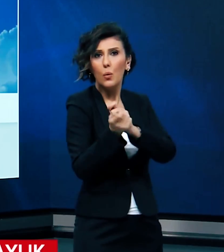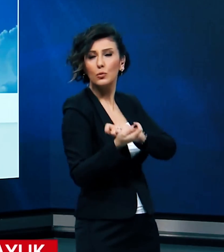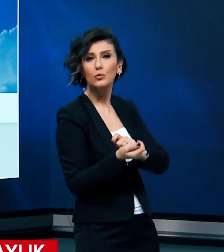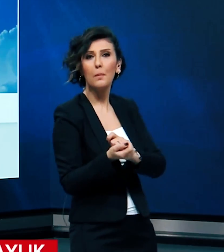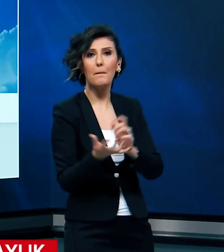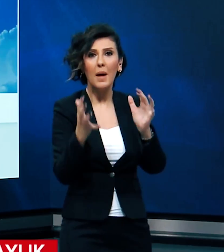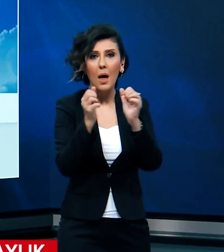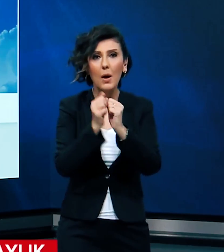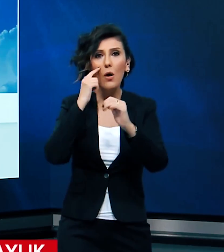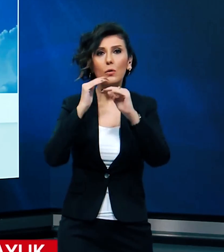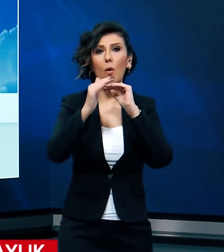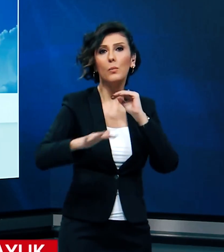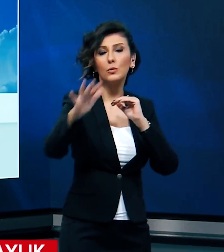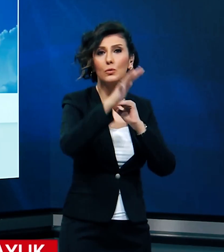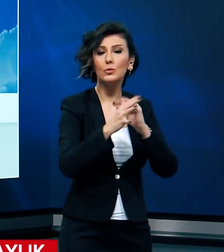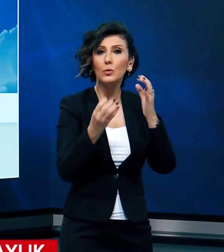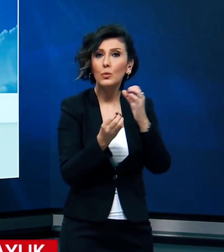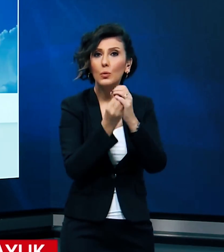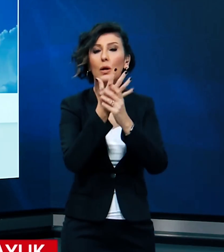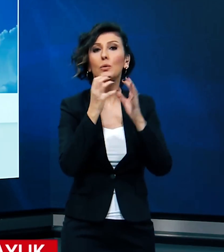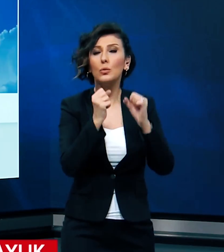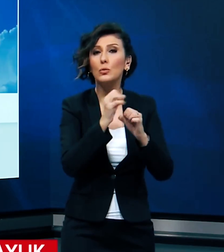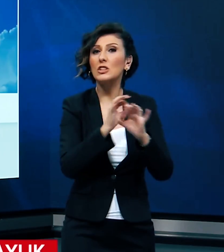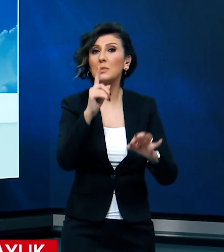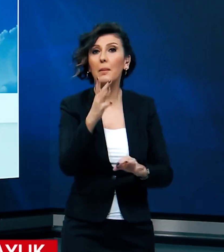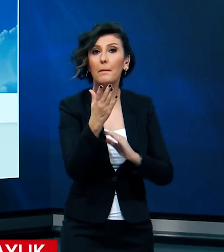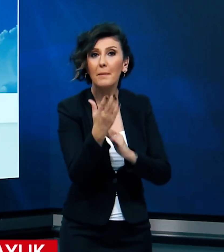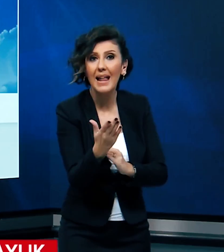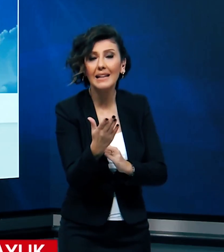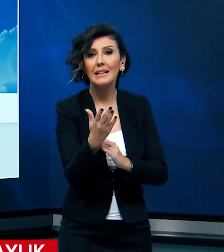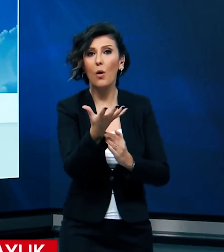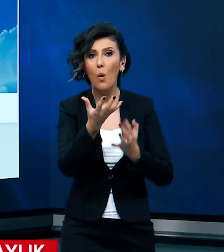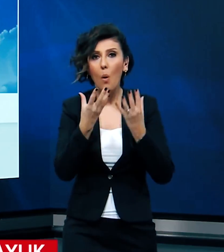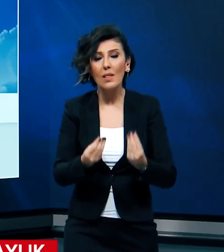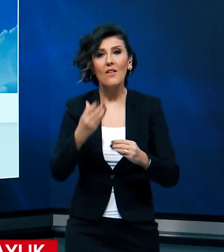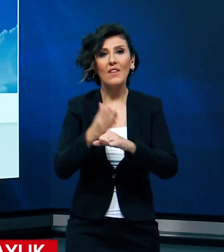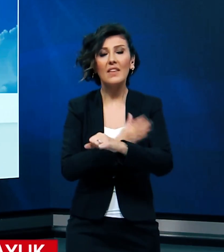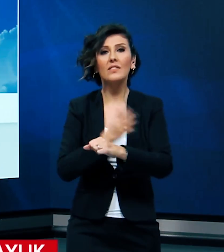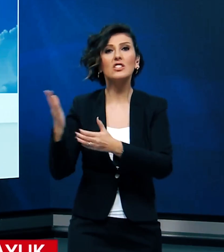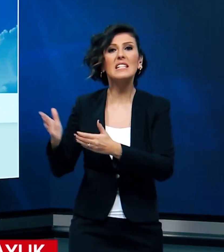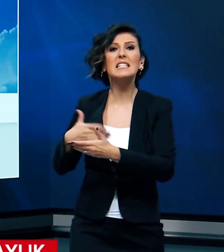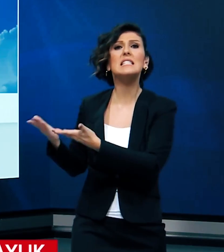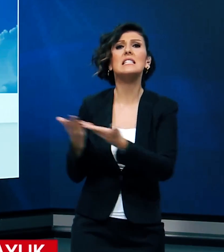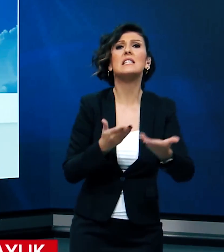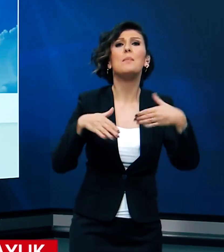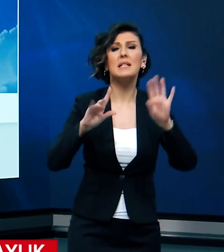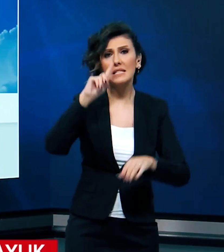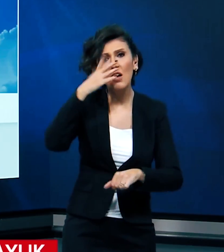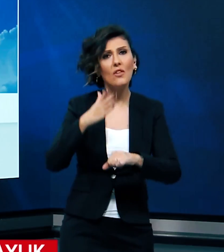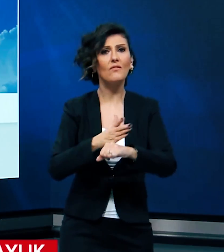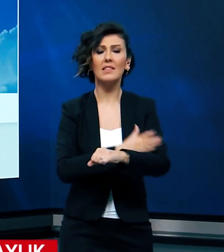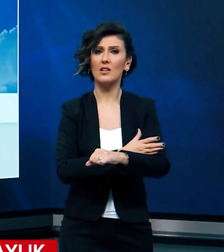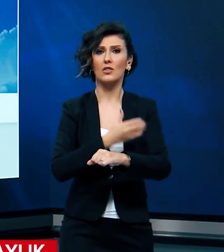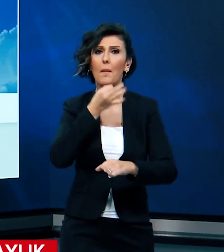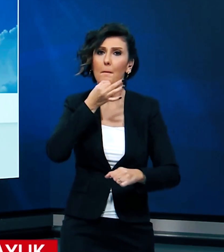birlikte kamunun ürettiği ve tuttuğu hiçbir bilgiyi belge olarak vatandaşımızdan talep etmeden sadece